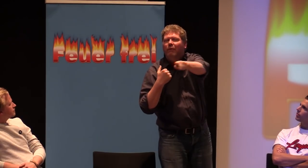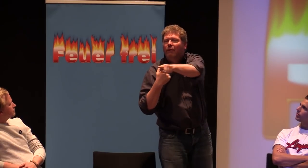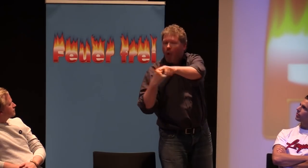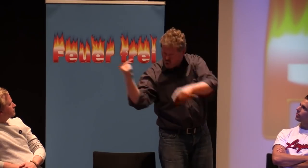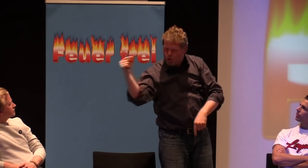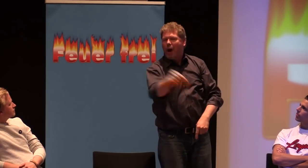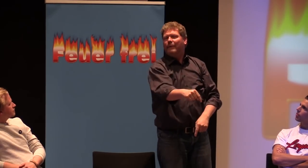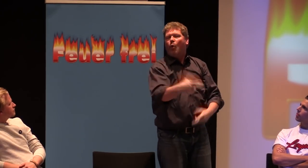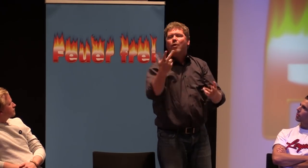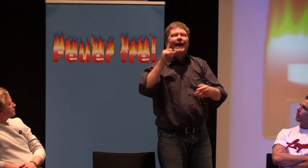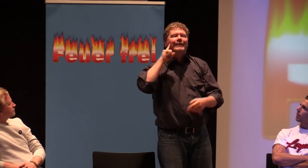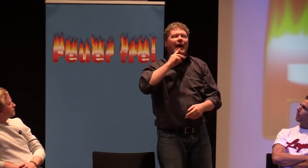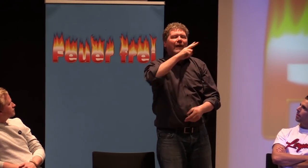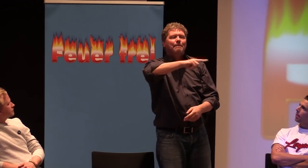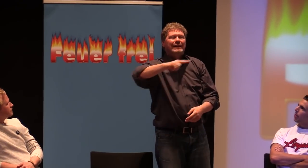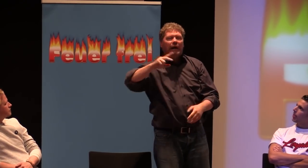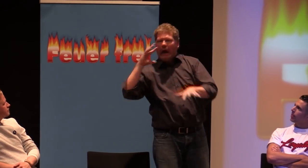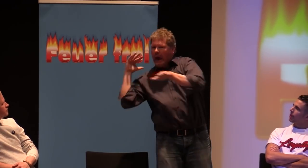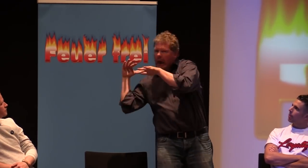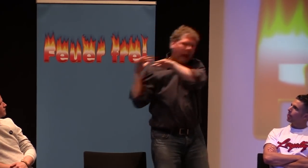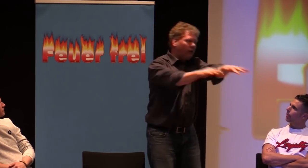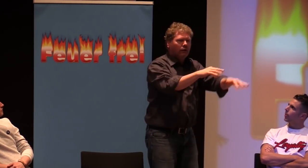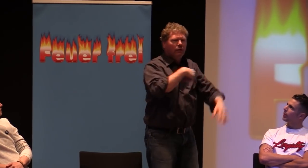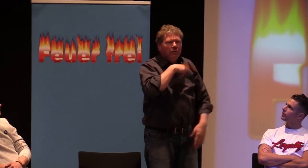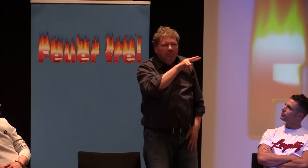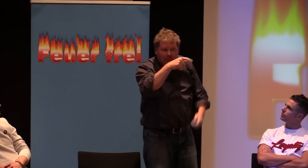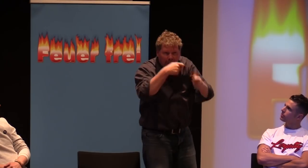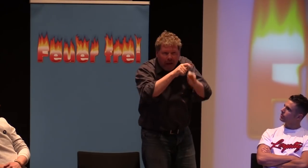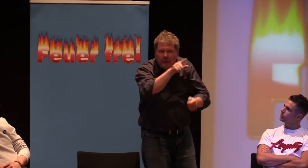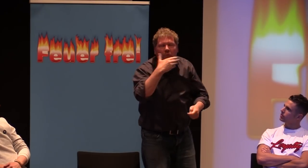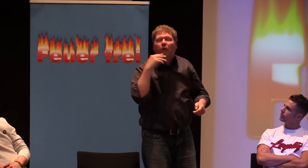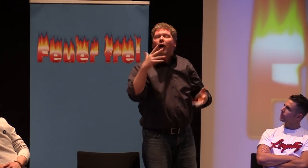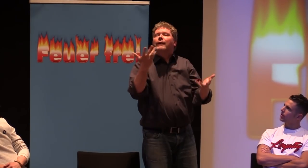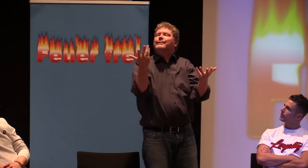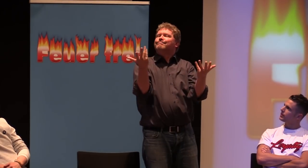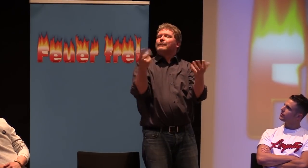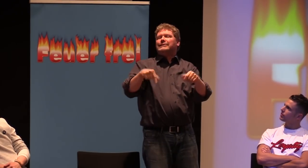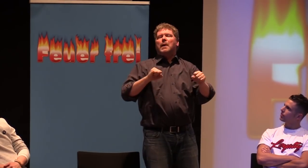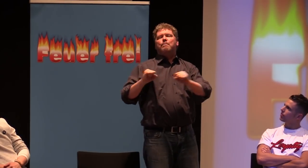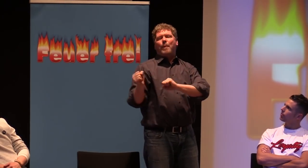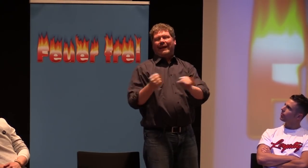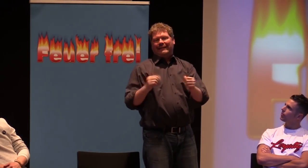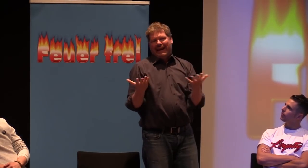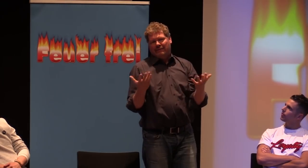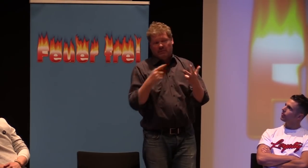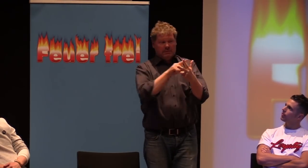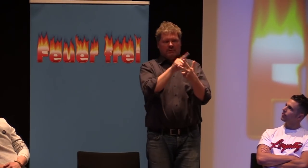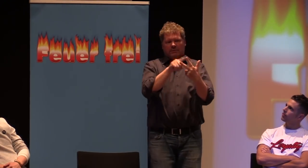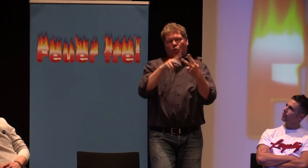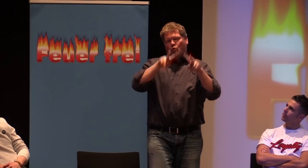Und auch beim letzten Jugendfestival, da waren extrem viele Leute da und habe aber auch schon mal rumgefragt und habe einfach festgestellt, dass die Leute